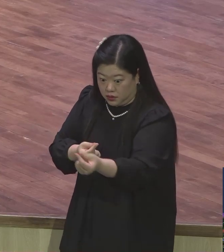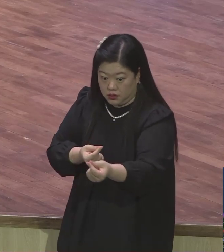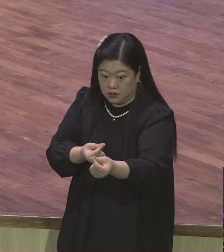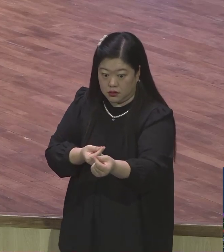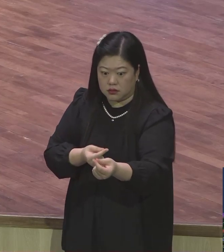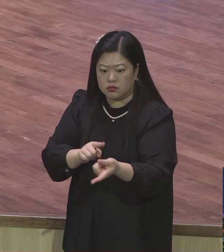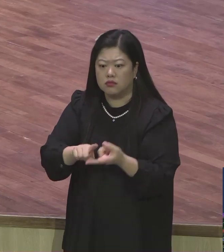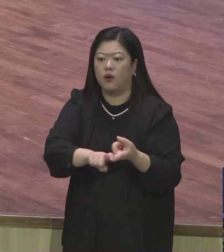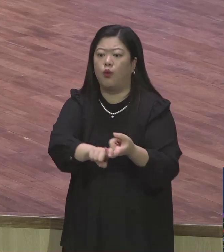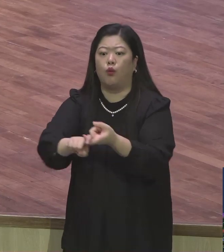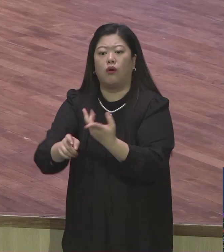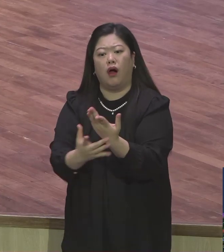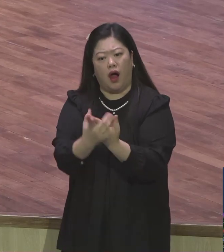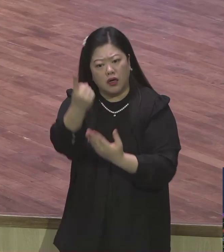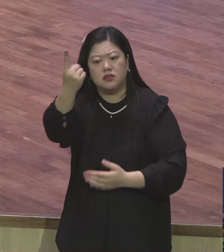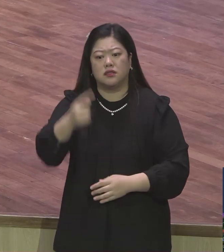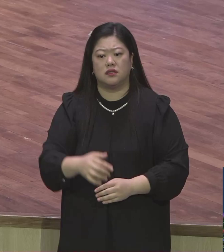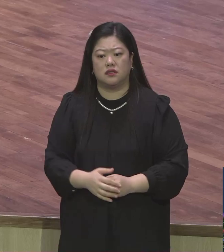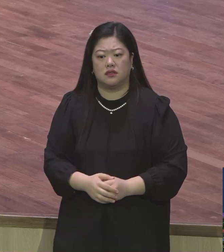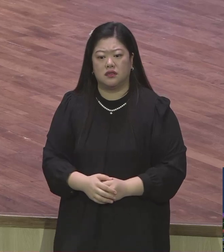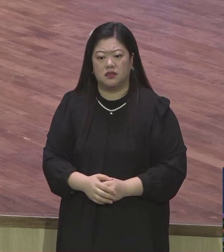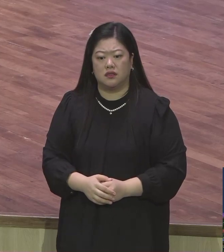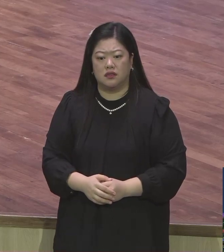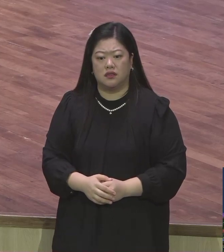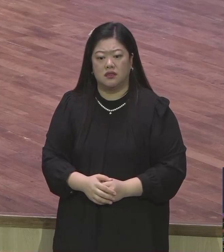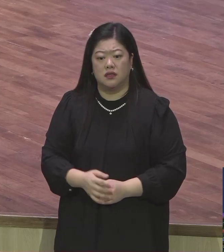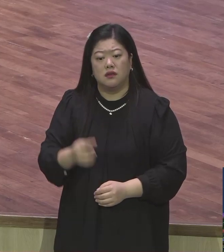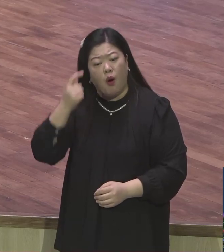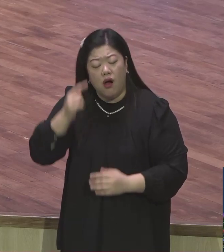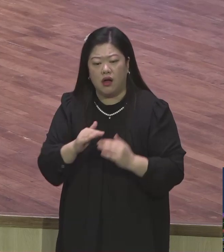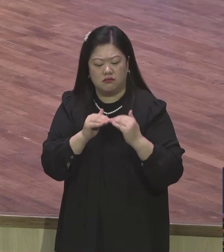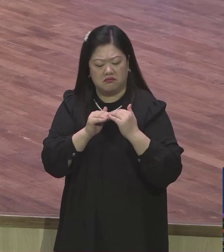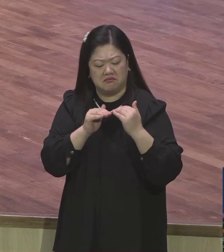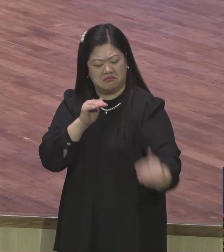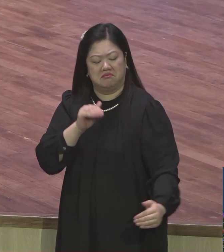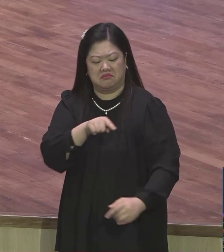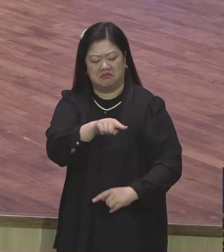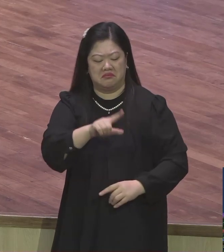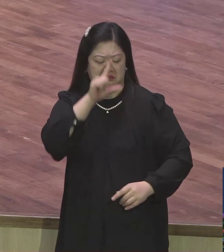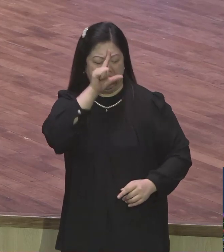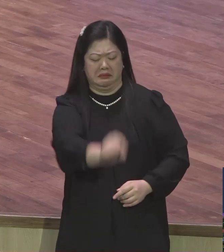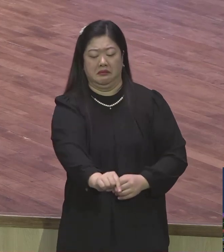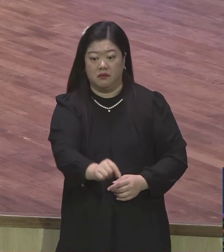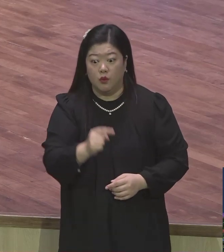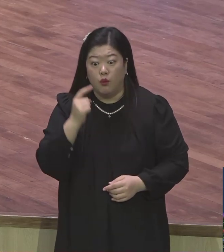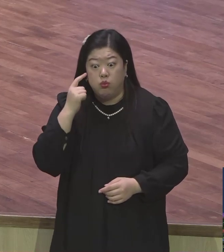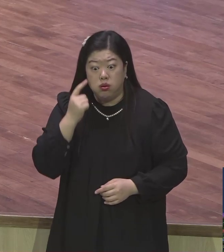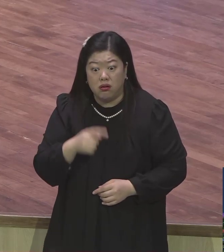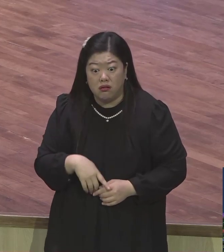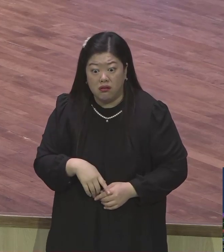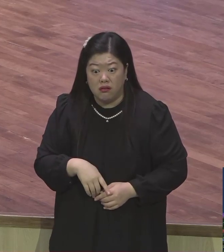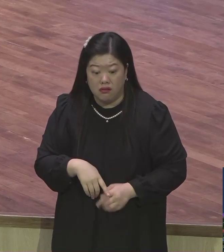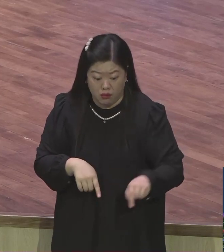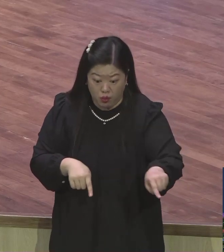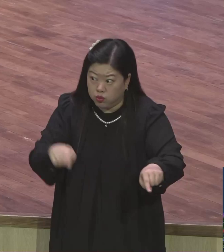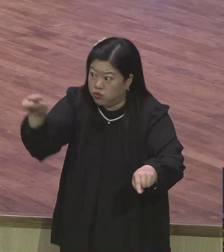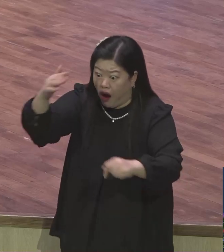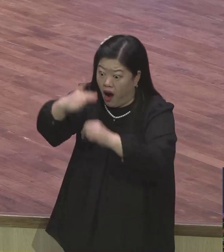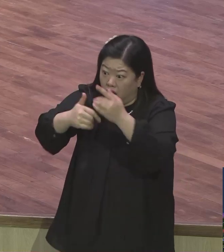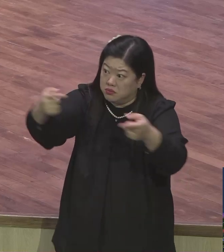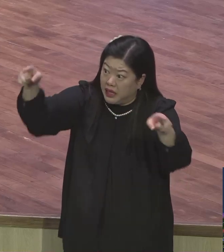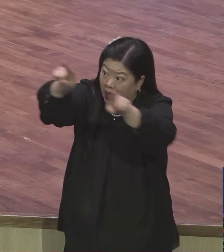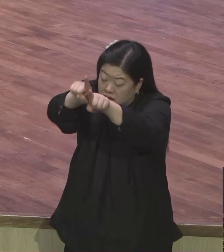자기가 하려서 그래요. 자유. 지 고집입니다. 하나님께서 동역하죠. 하나님 인도방 다 성령의